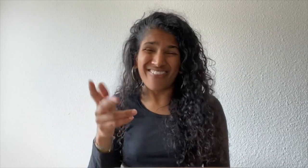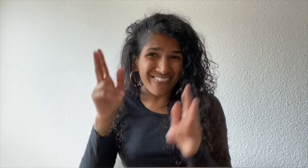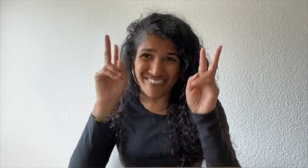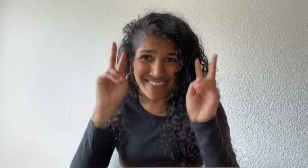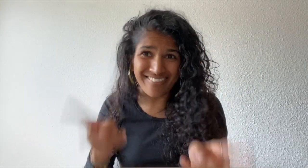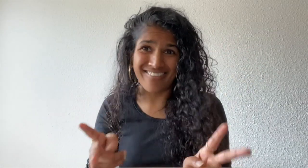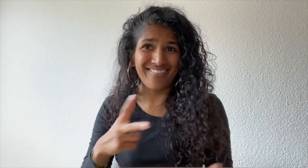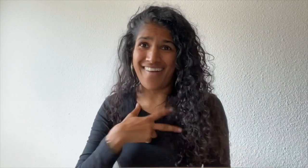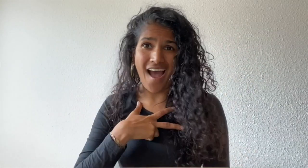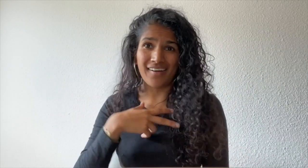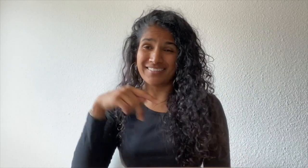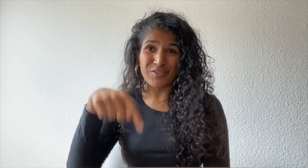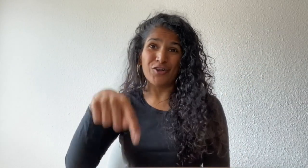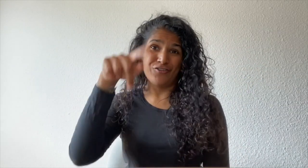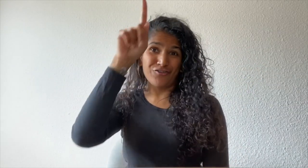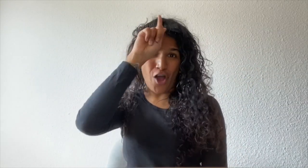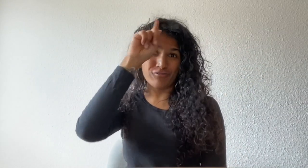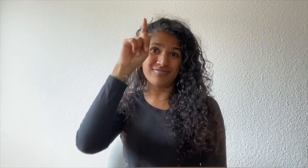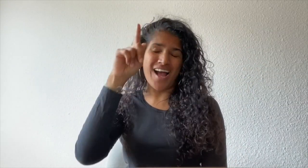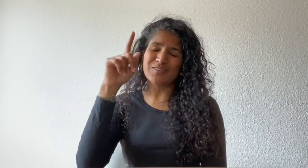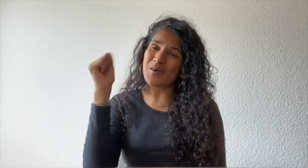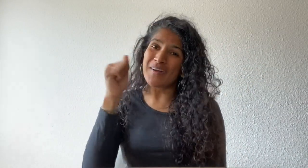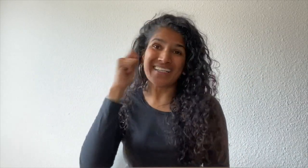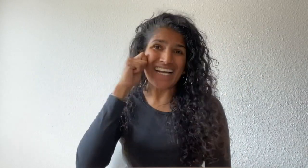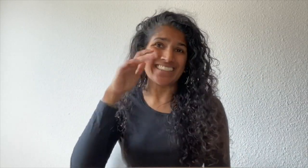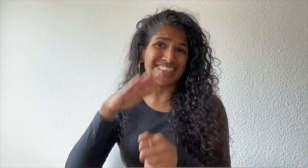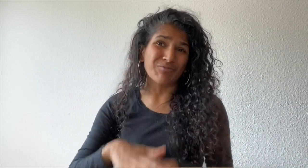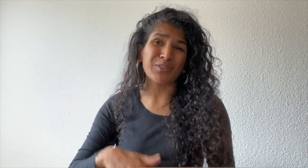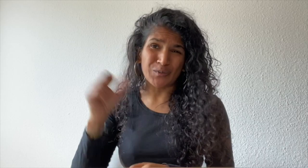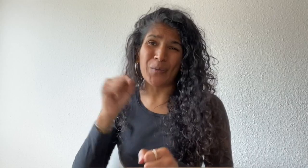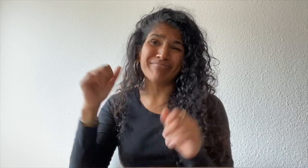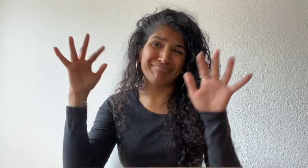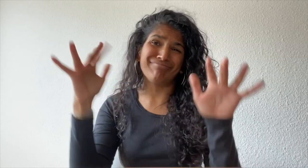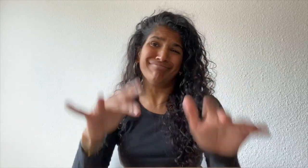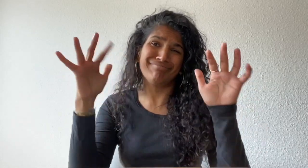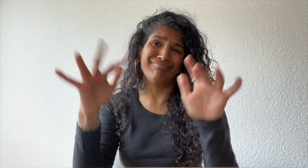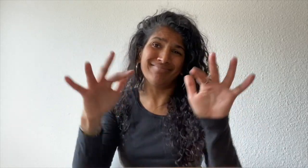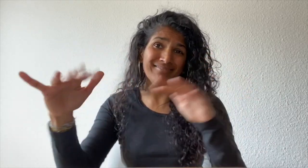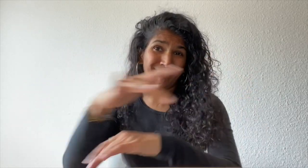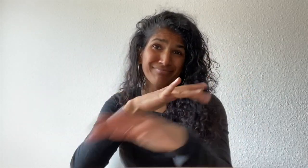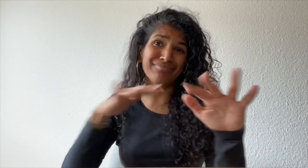Deutschland nicht vorkäme. Hier in Deutschland wäre es ja so super.